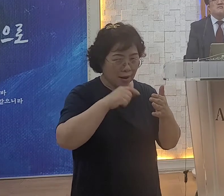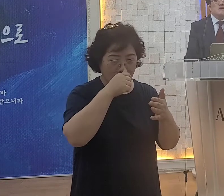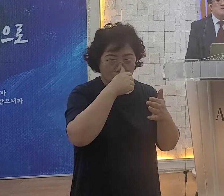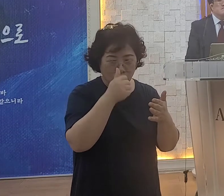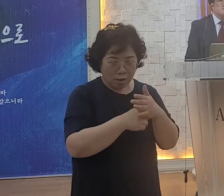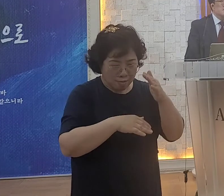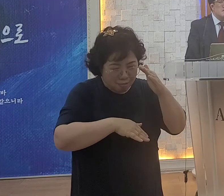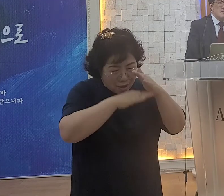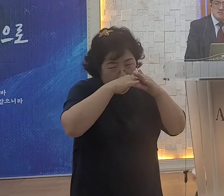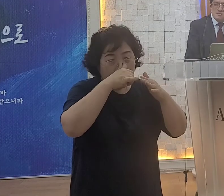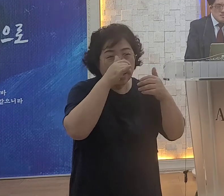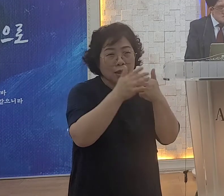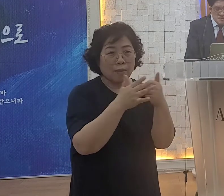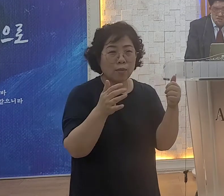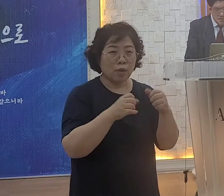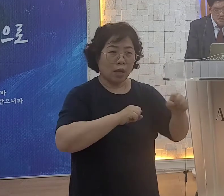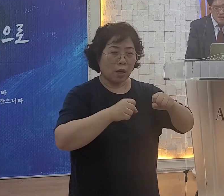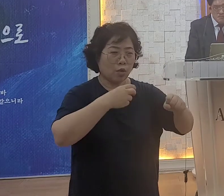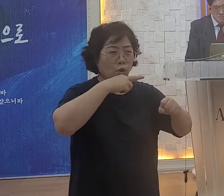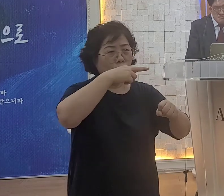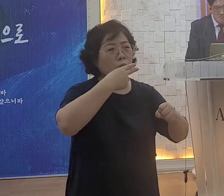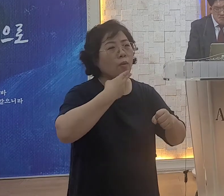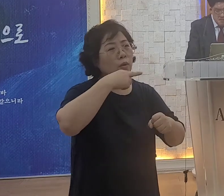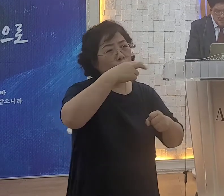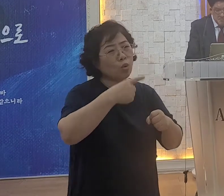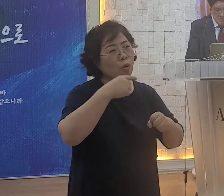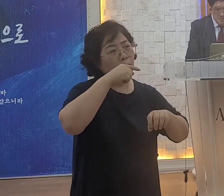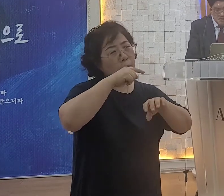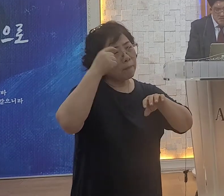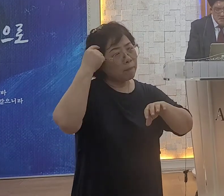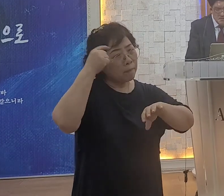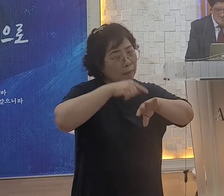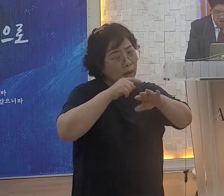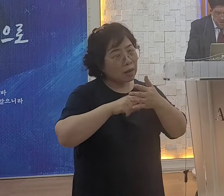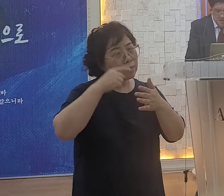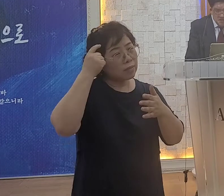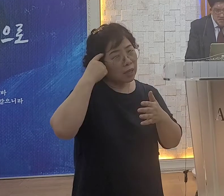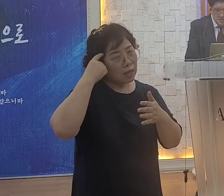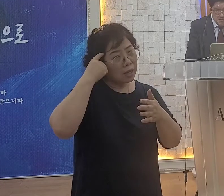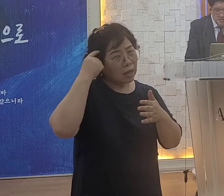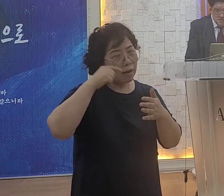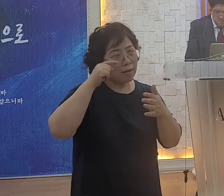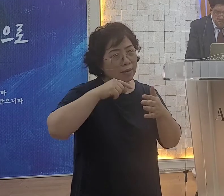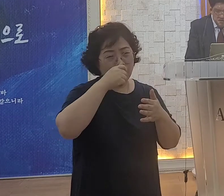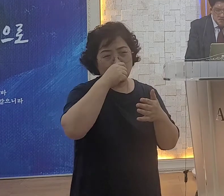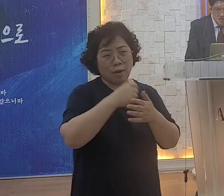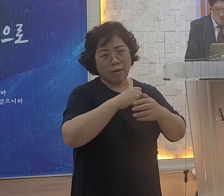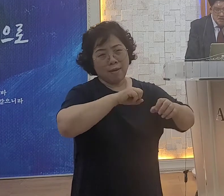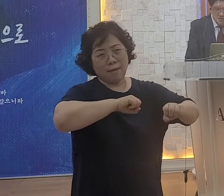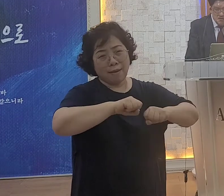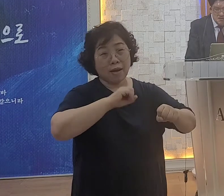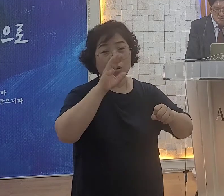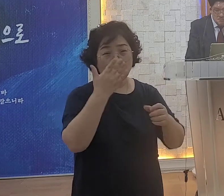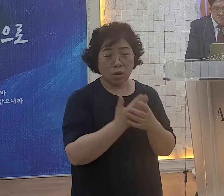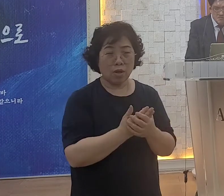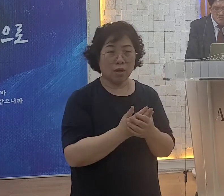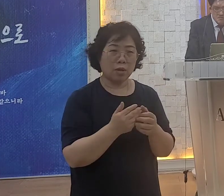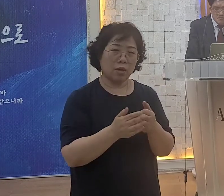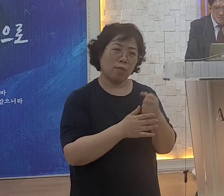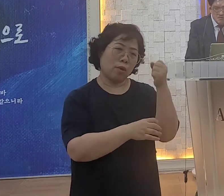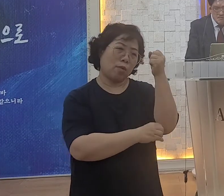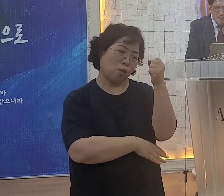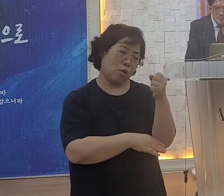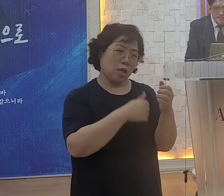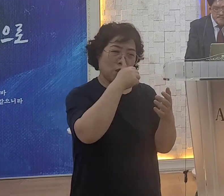악한 생각하지 않냐고 그렇게 살아갈 수 없는 본질상 죄인이라는 것을 우리가 인정할 수밖에 없는